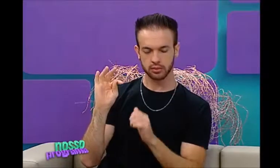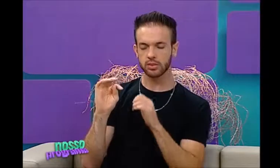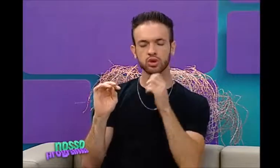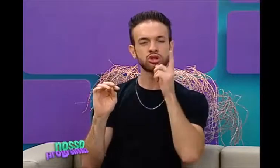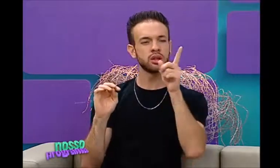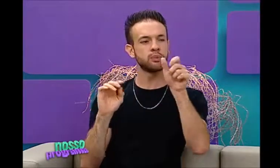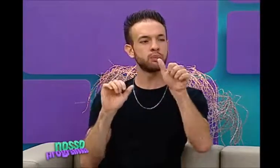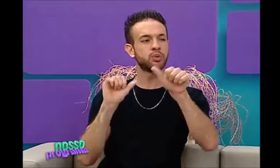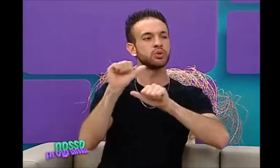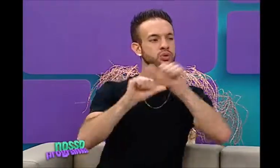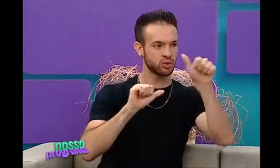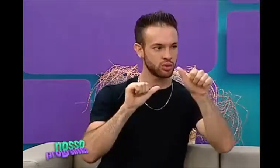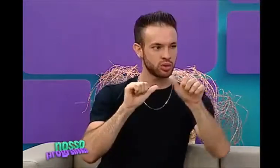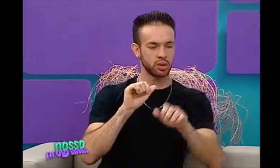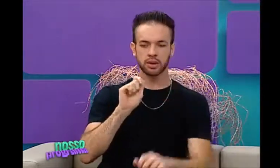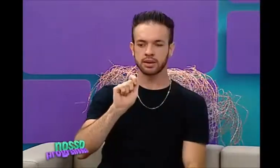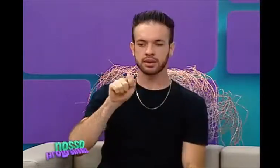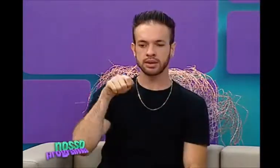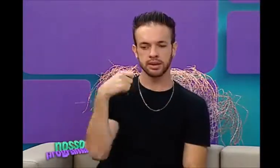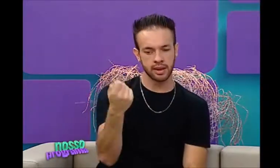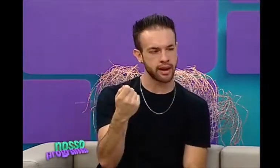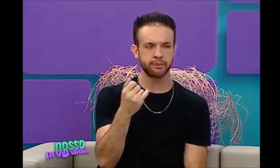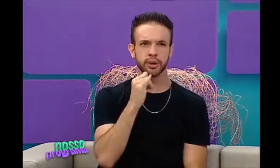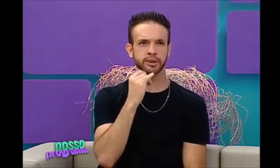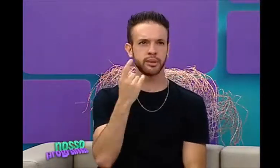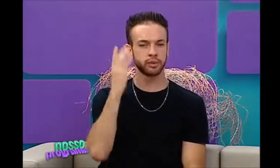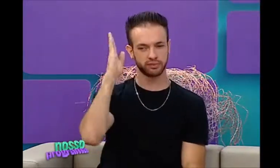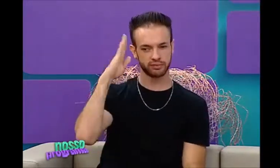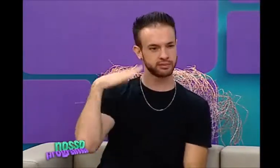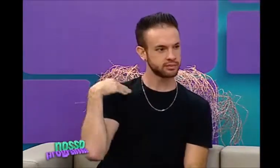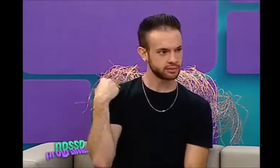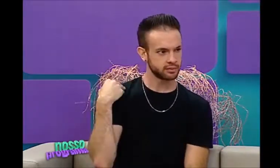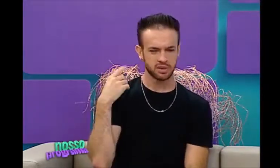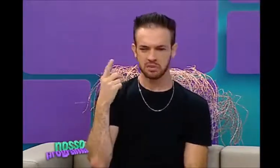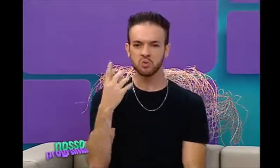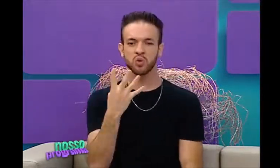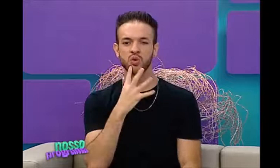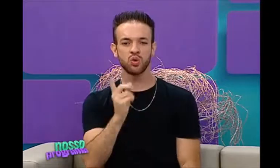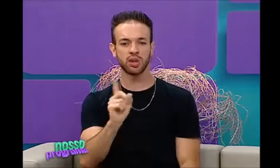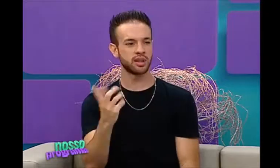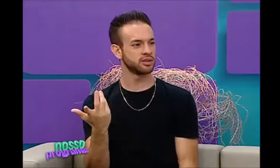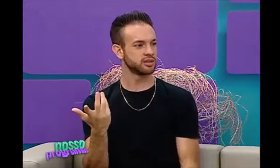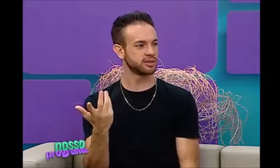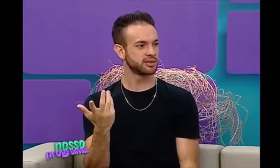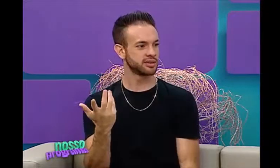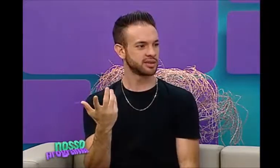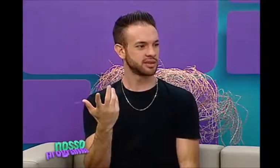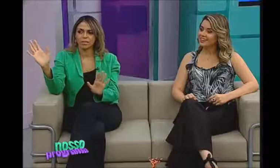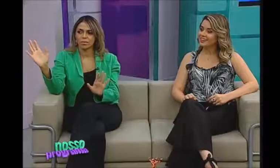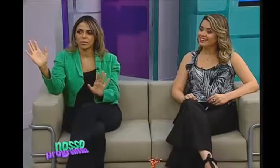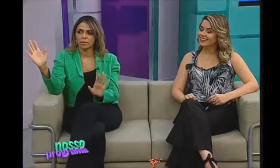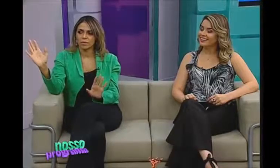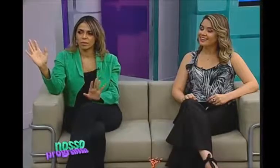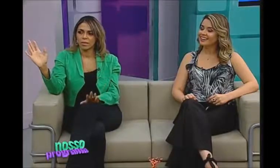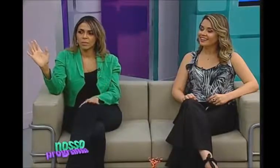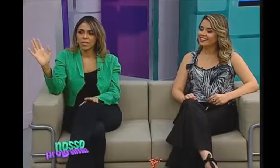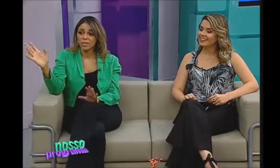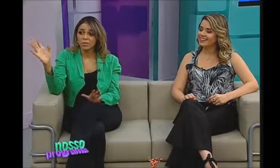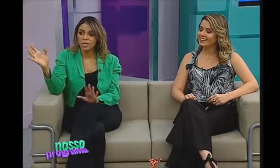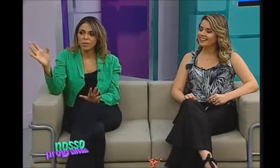Hit, a Jéssica? Aí ele vai falar, eu vou mudar o sinal dela, porque tá muito diferente, eu não conheço. Não me identifico com